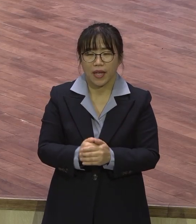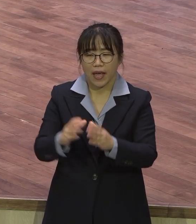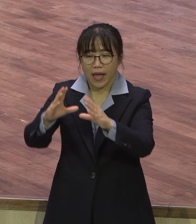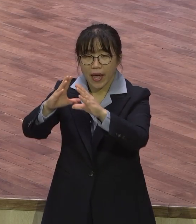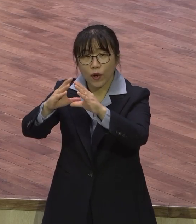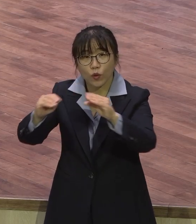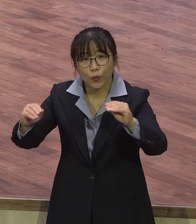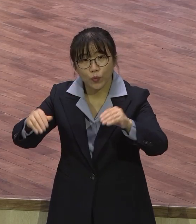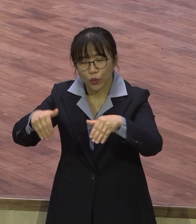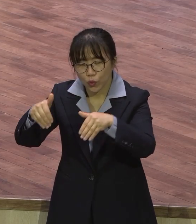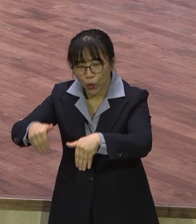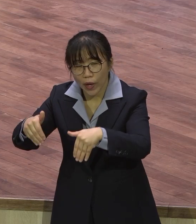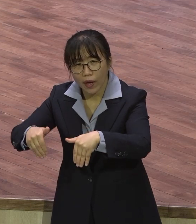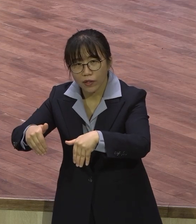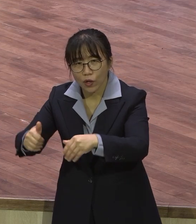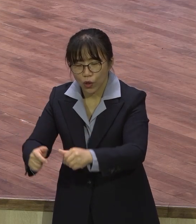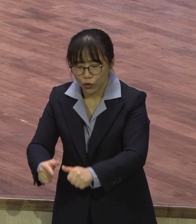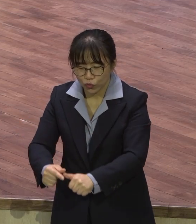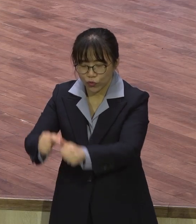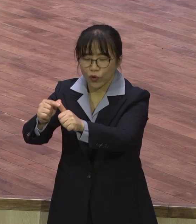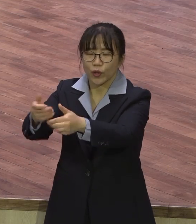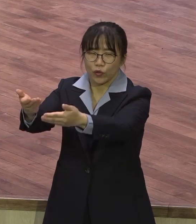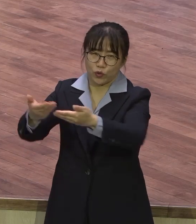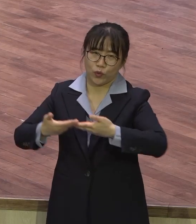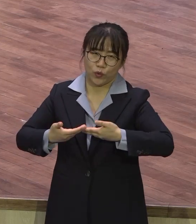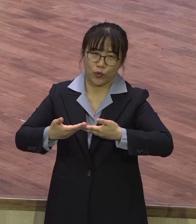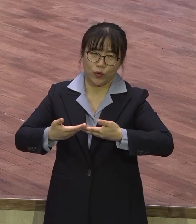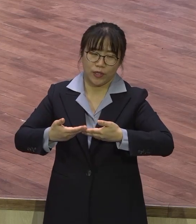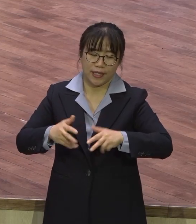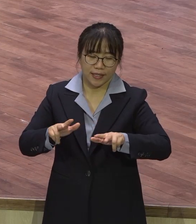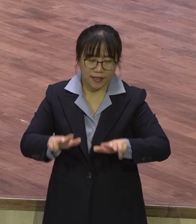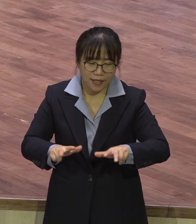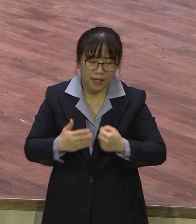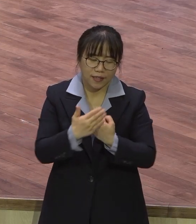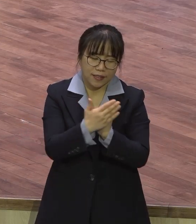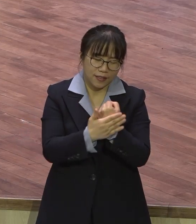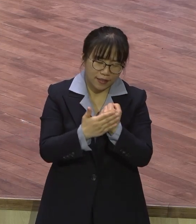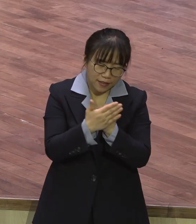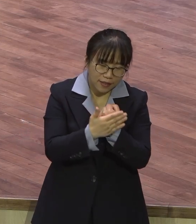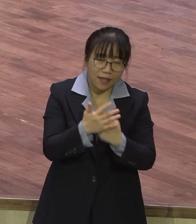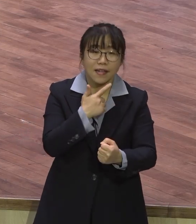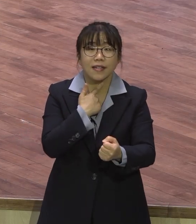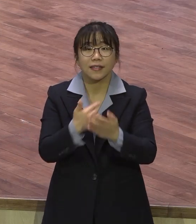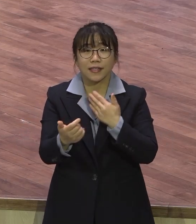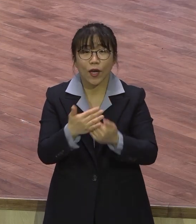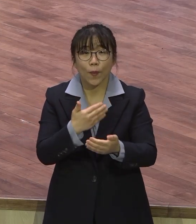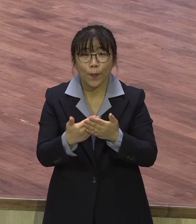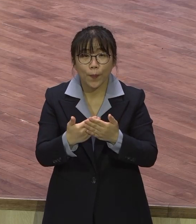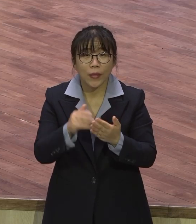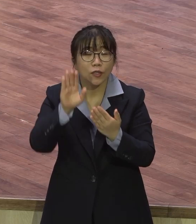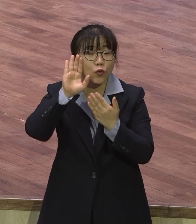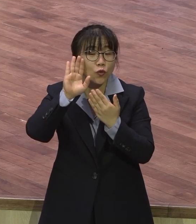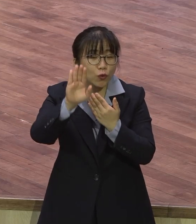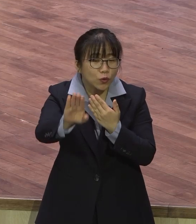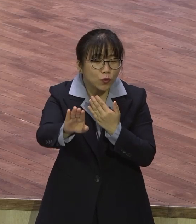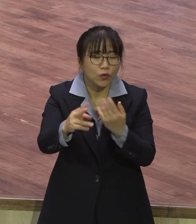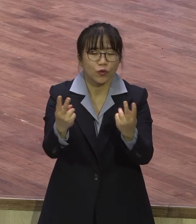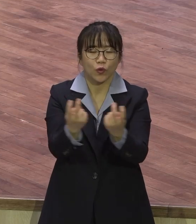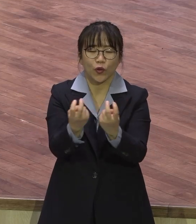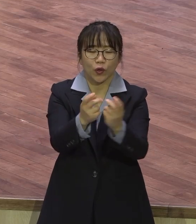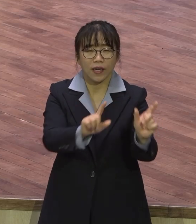자리에서 구원해 주신 하나님께서 이제는 하나님의 은혜를 체험하고 구원받은 이후에 곧 어떻게 이제는